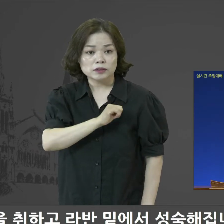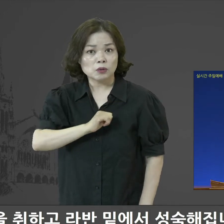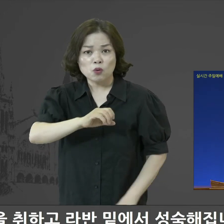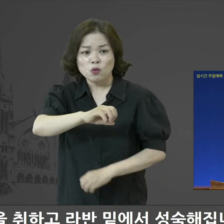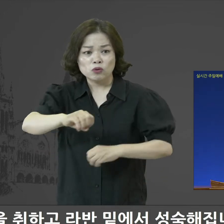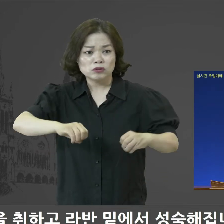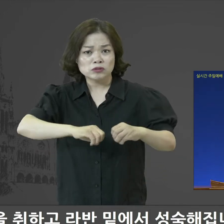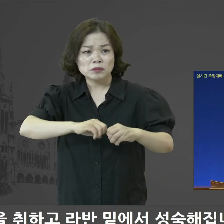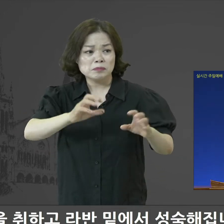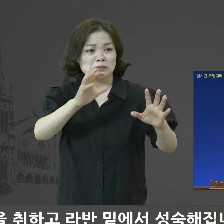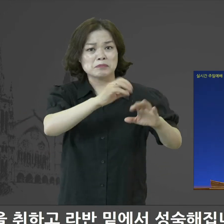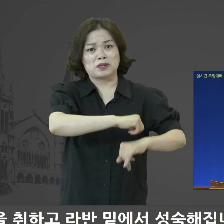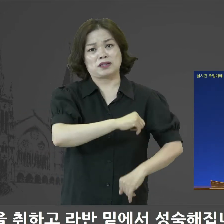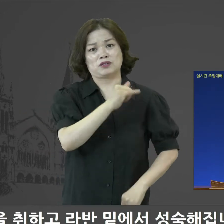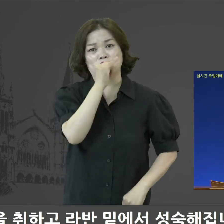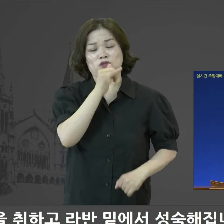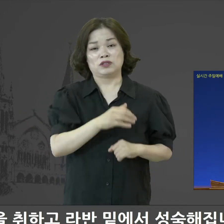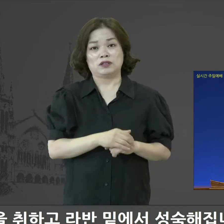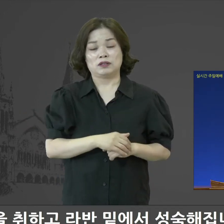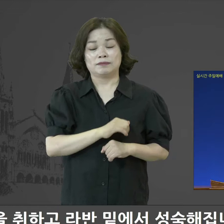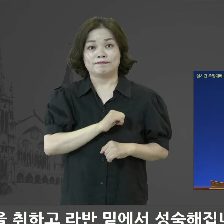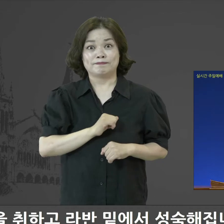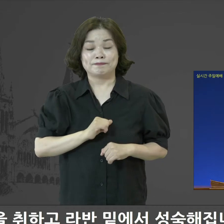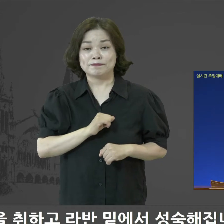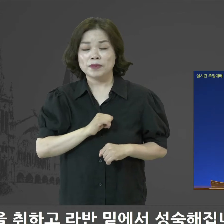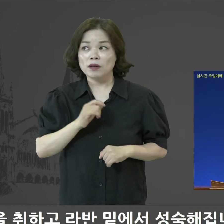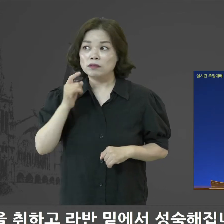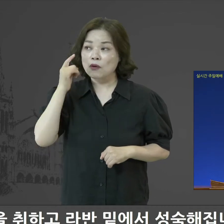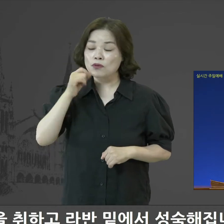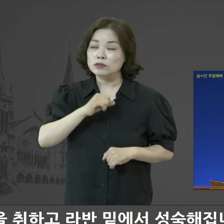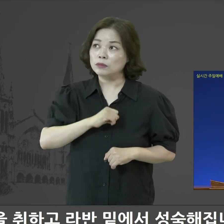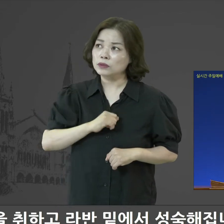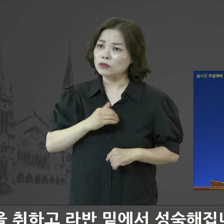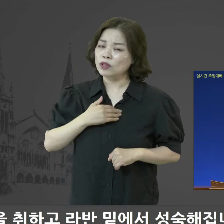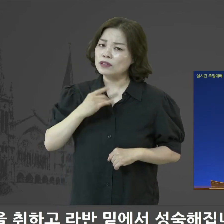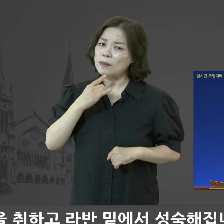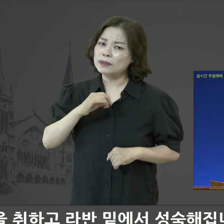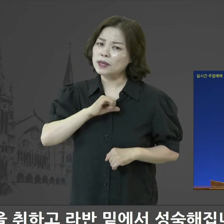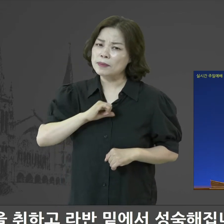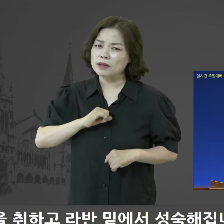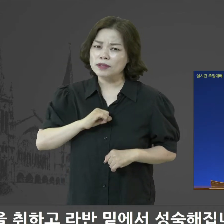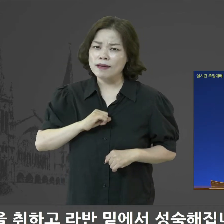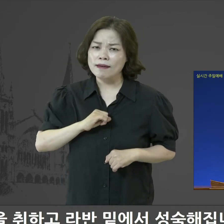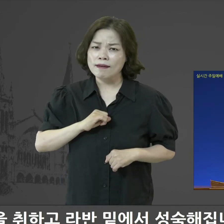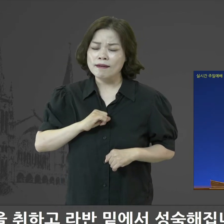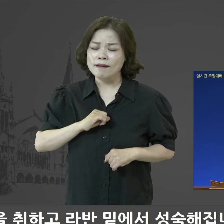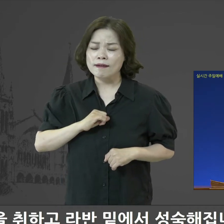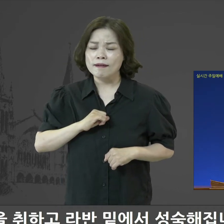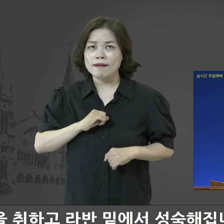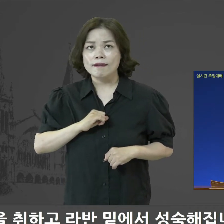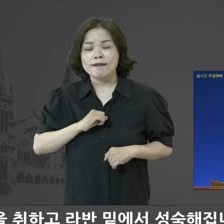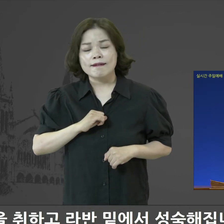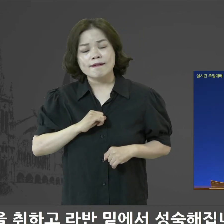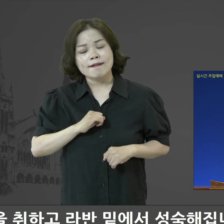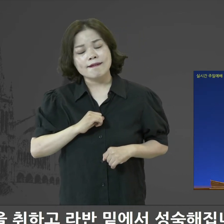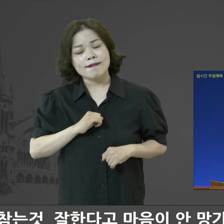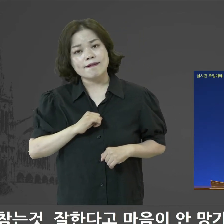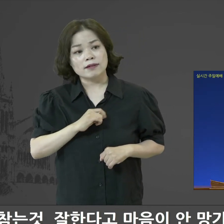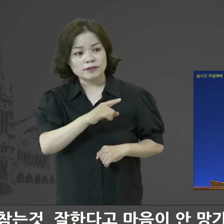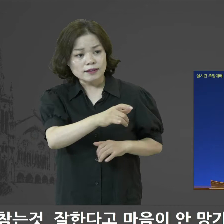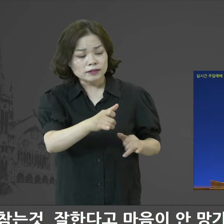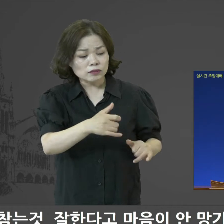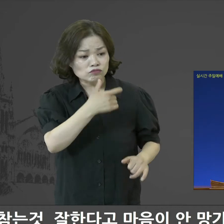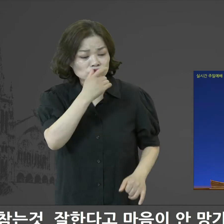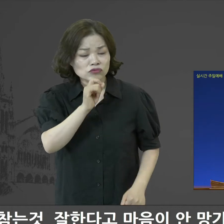더 망가질 수도 있습니다. 참기는 참는데 내가 이게 왜 참아야 돼? 왜 나만 참아야 돼? 내가 저